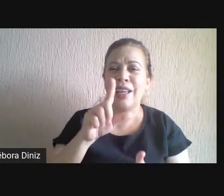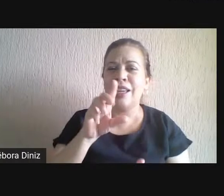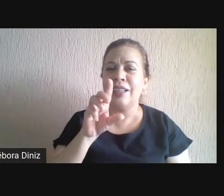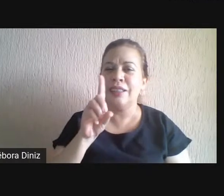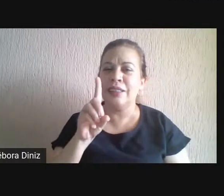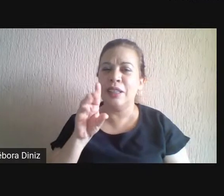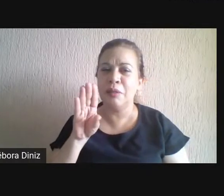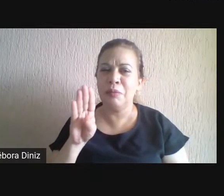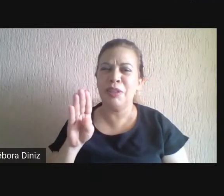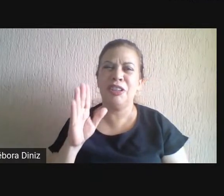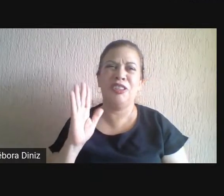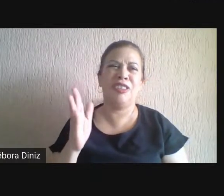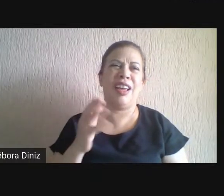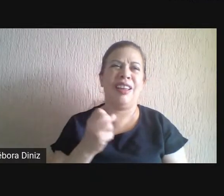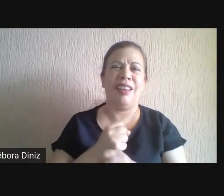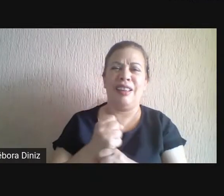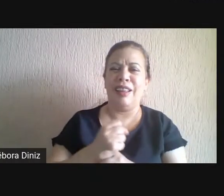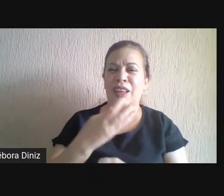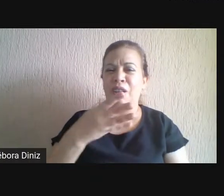que ninguém